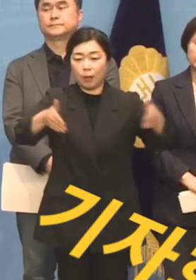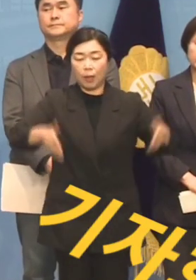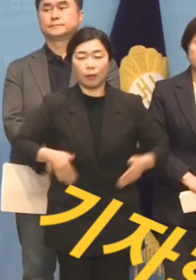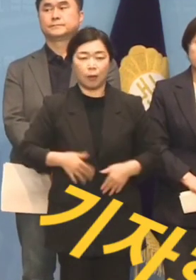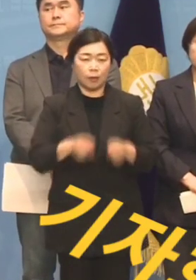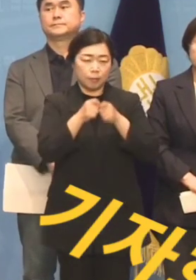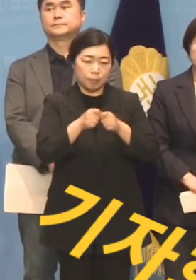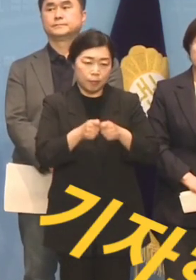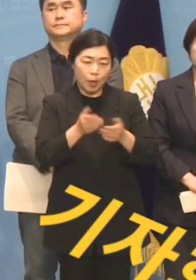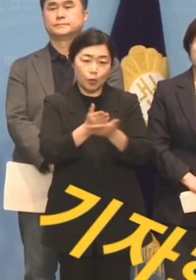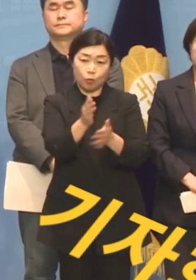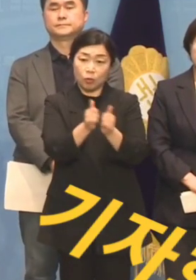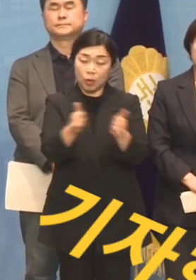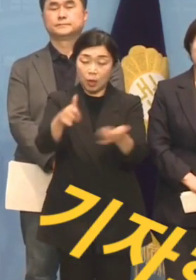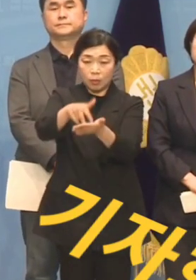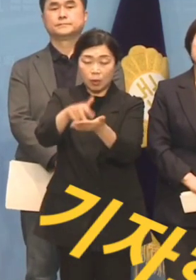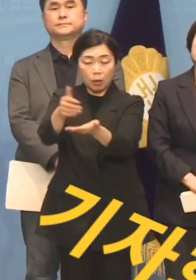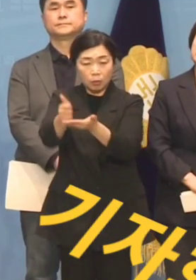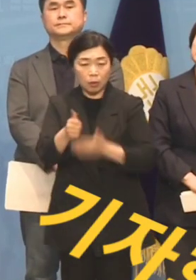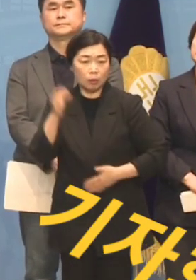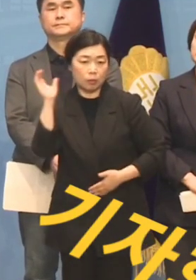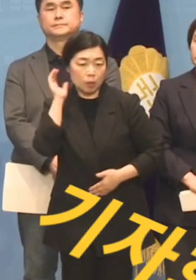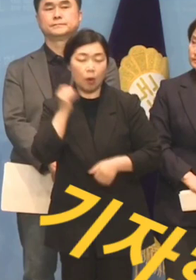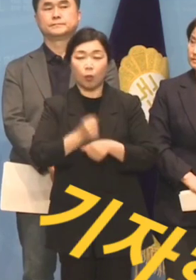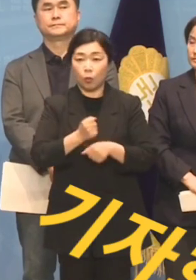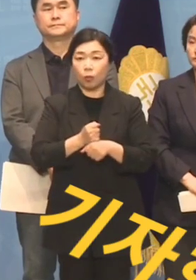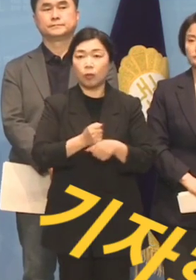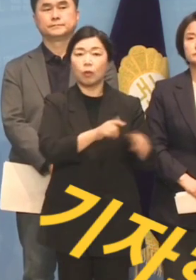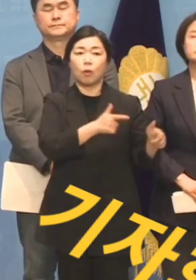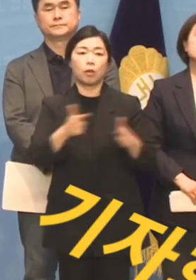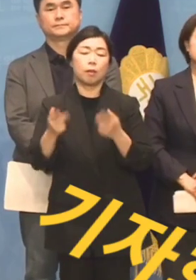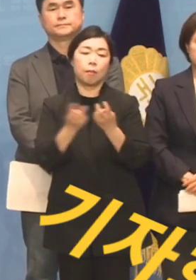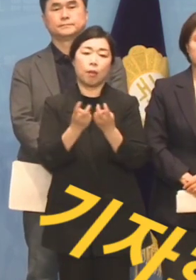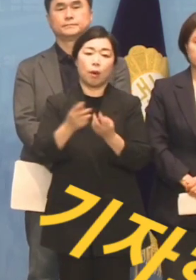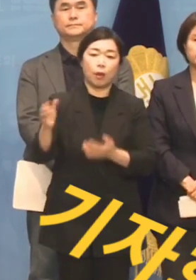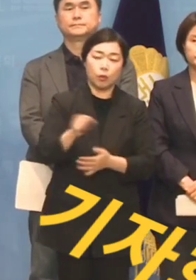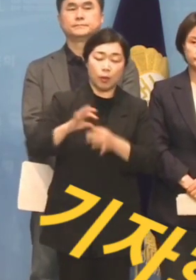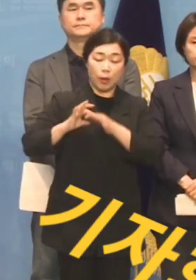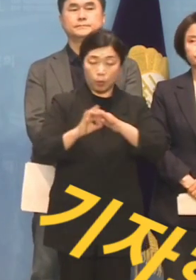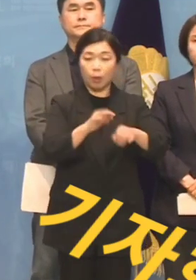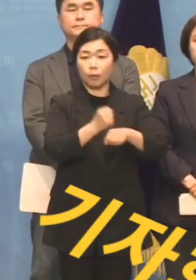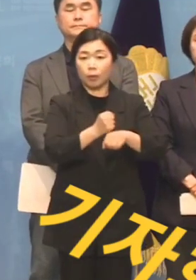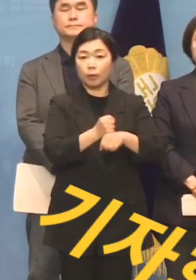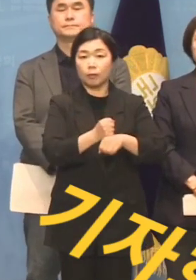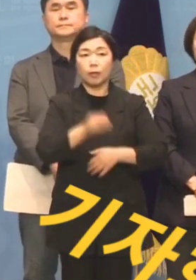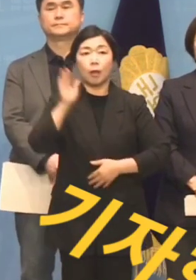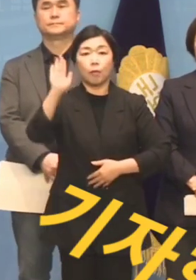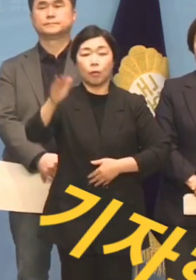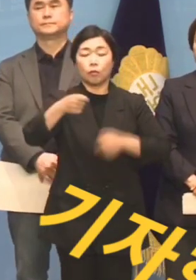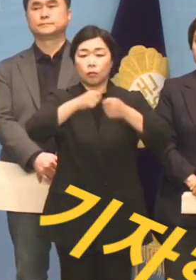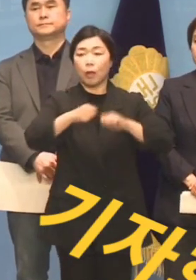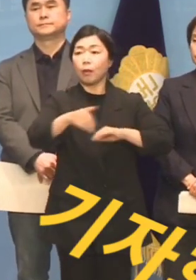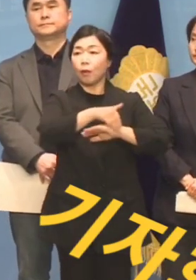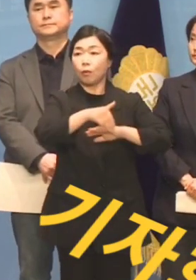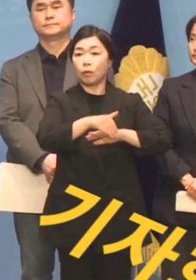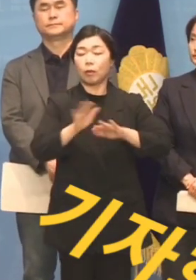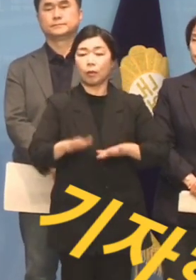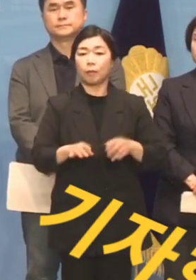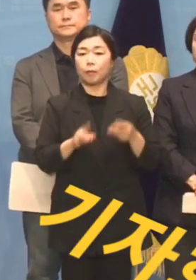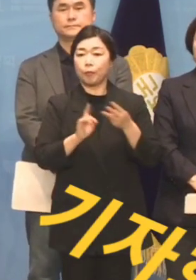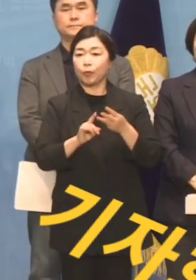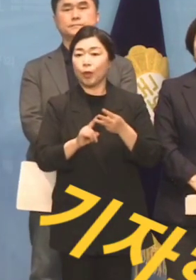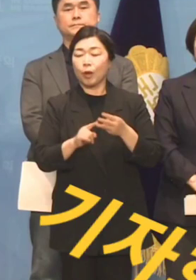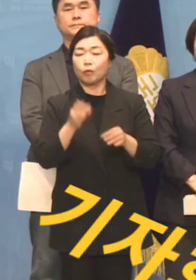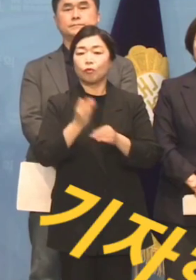객관적인 전문가의 의견을 다시 한번 듣는다든가 하는 여러 형식으로 계속 진행될 것입니다. 구체적인 내용은 우리